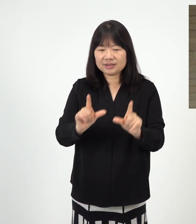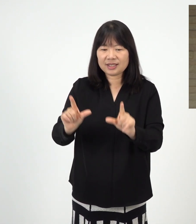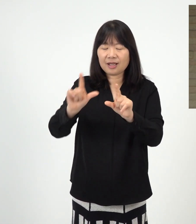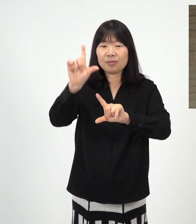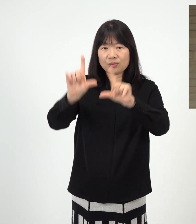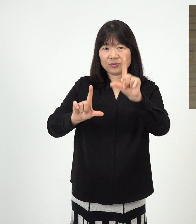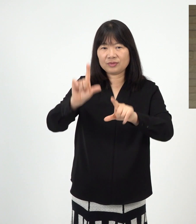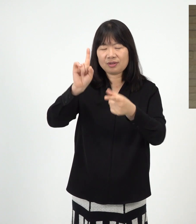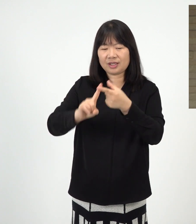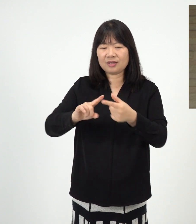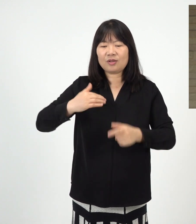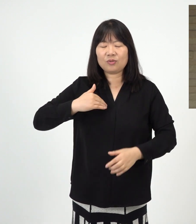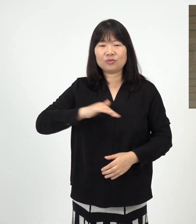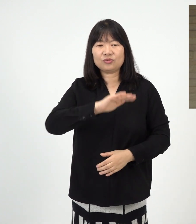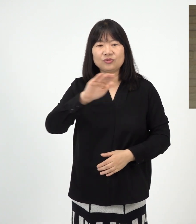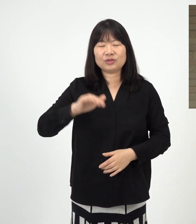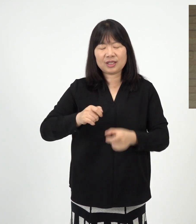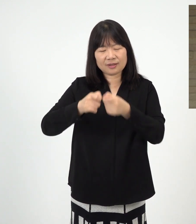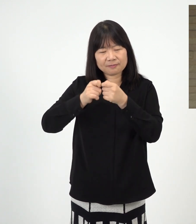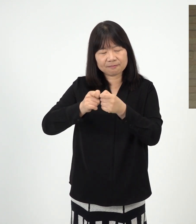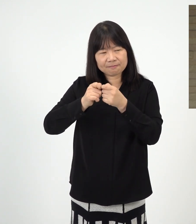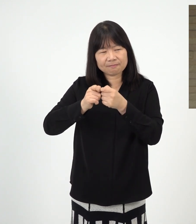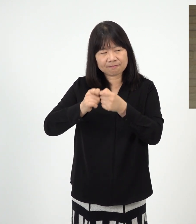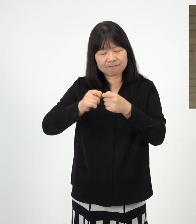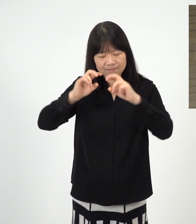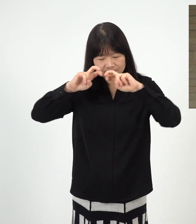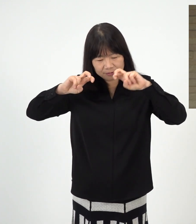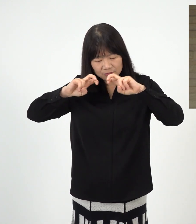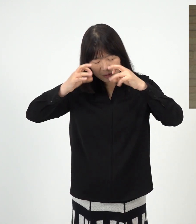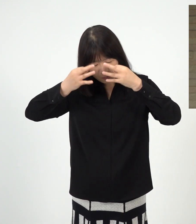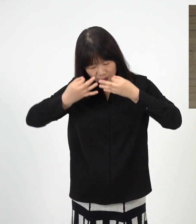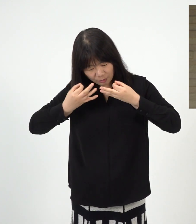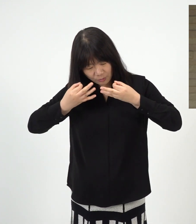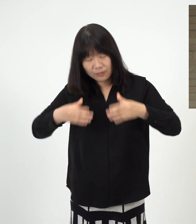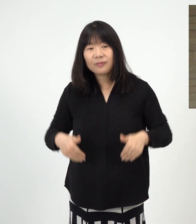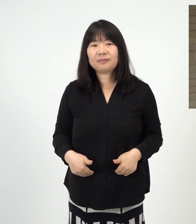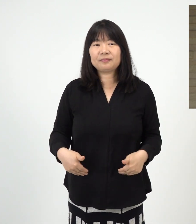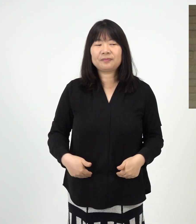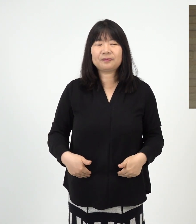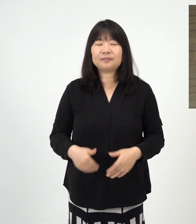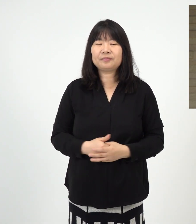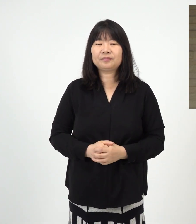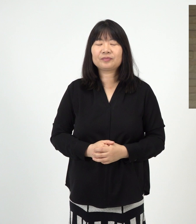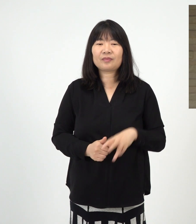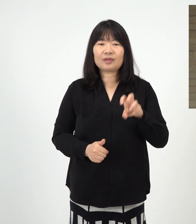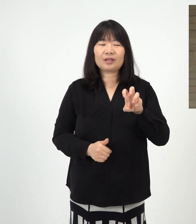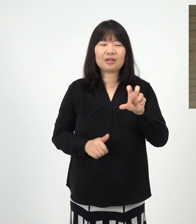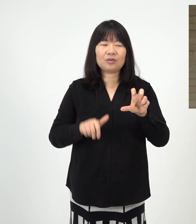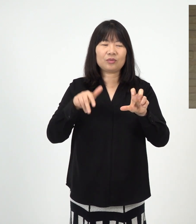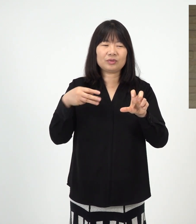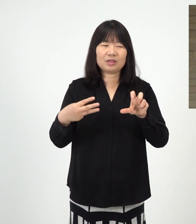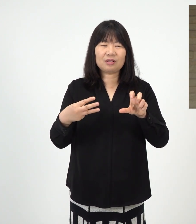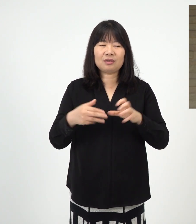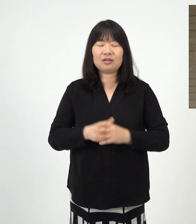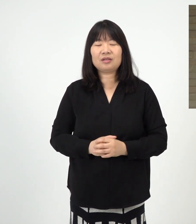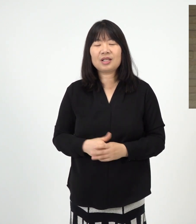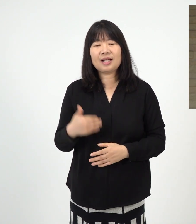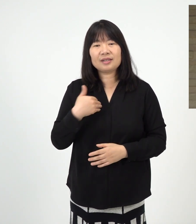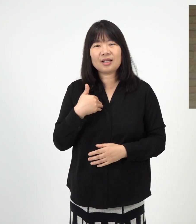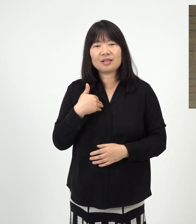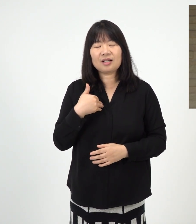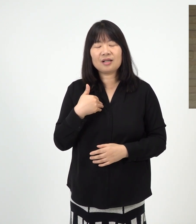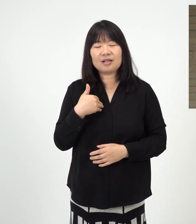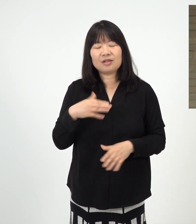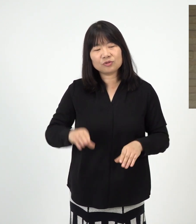삶의 모습을 우리가 조밀하게 들여다보도록 하십시다. 35절. 내가